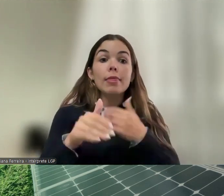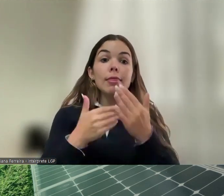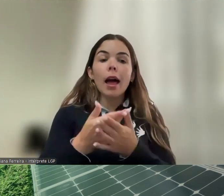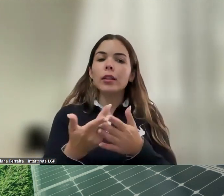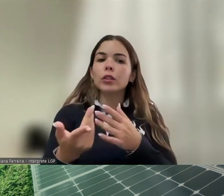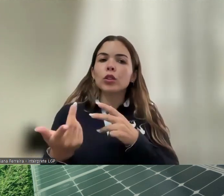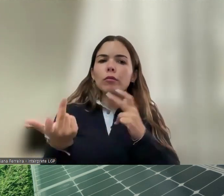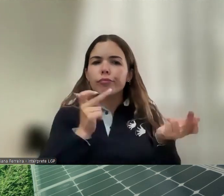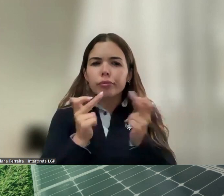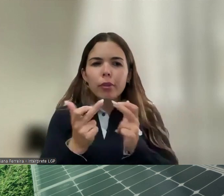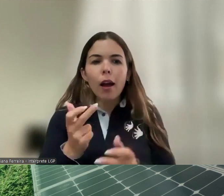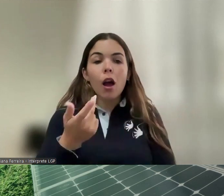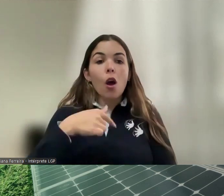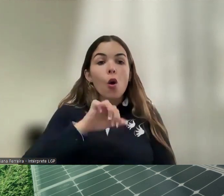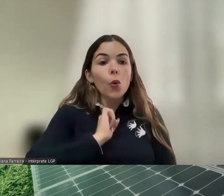discussão